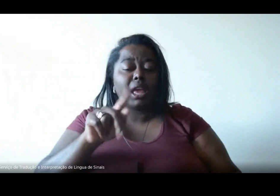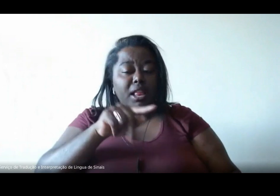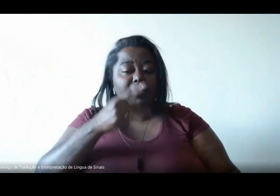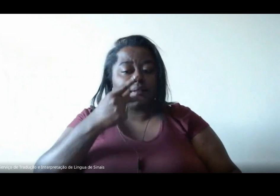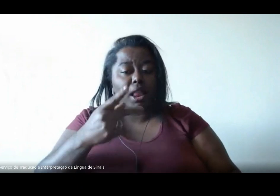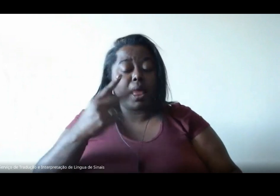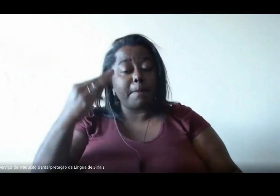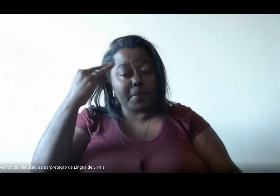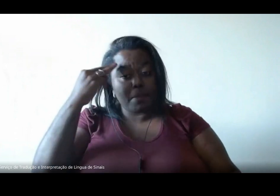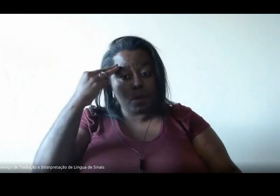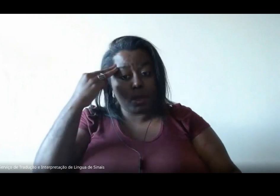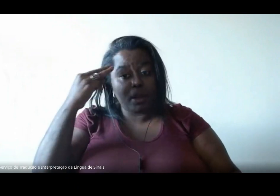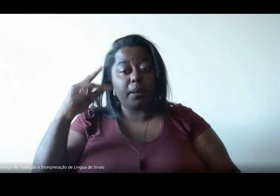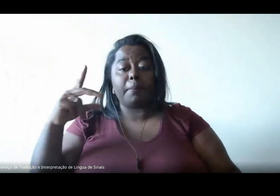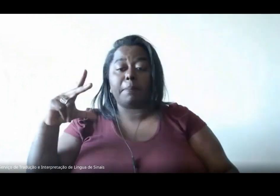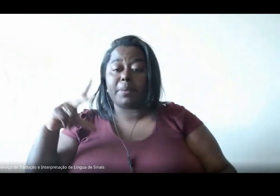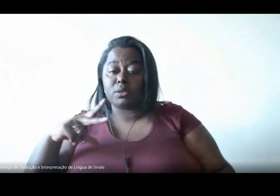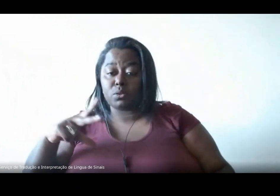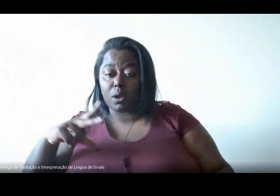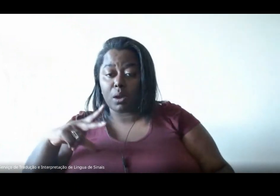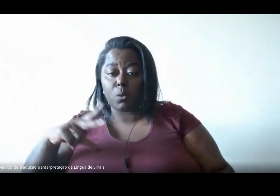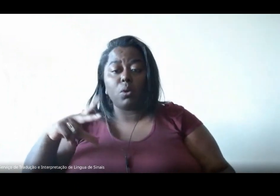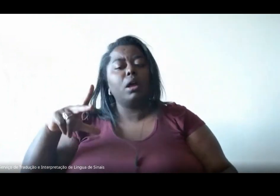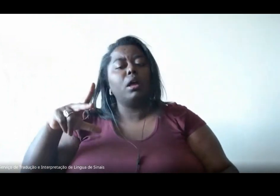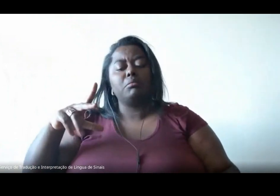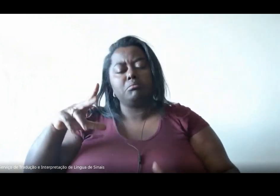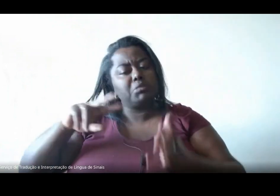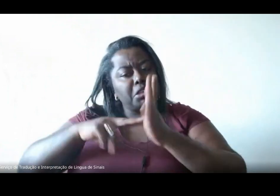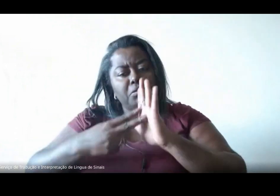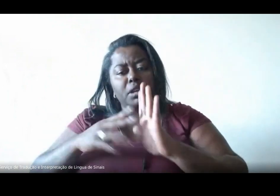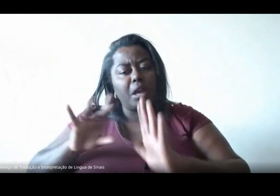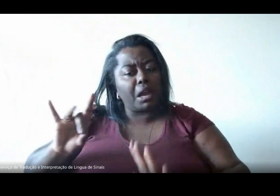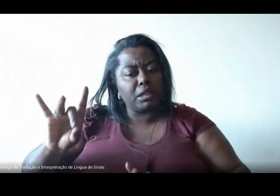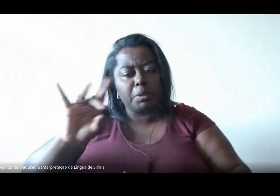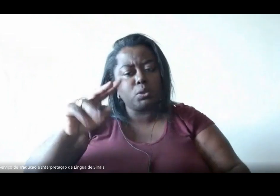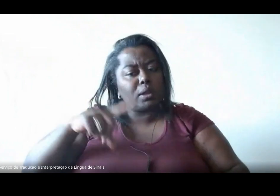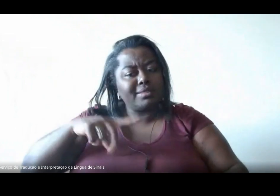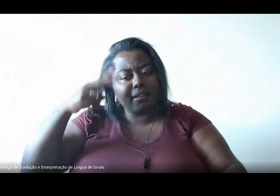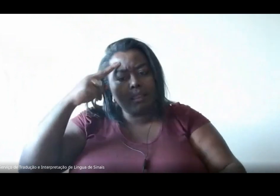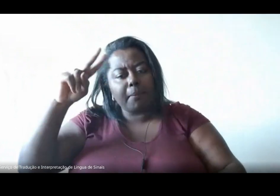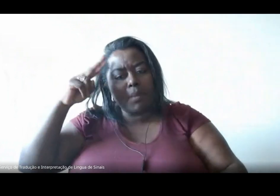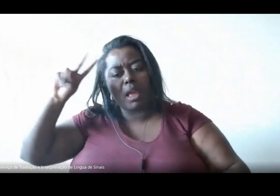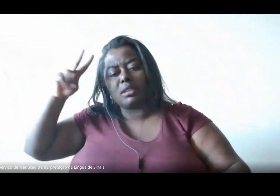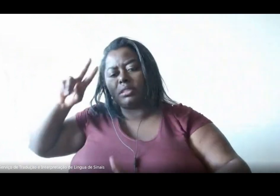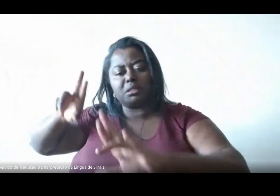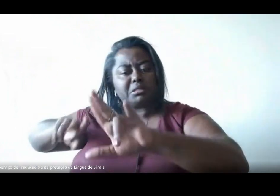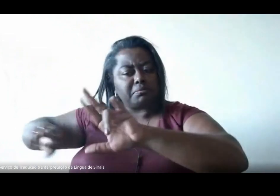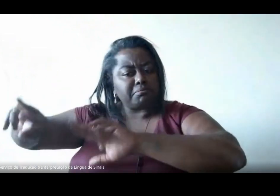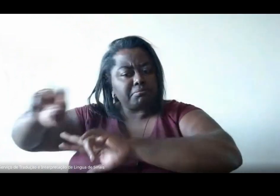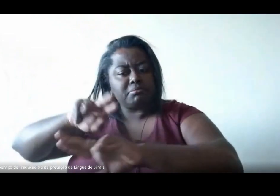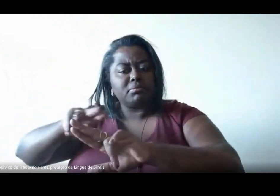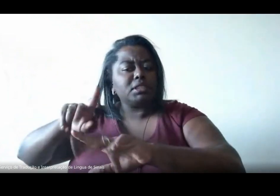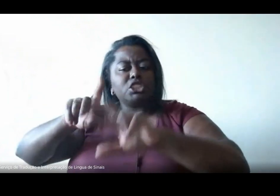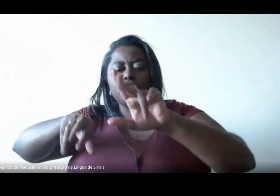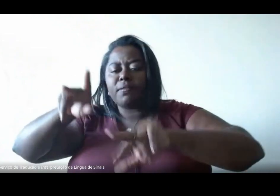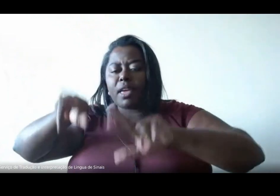de lembranças pessoais, e essas lembranças diferem de uma pessoa para outra. Eu fiz essa introdução